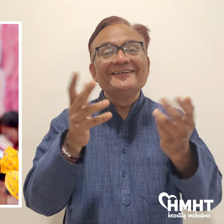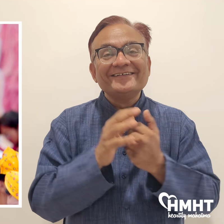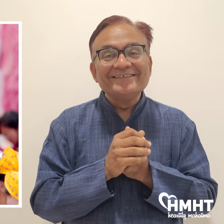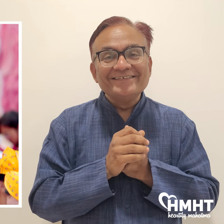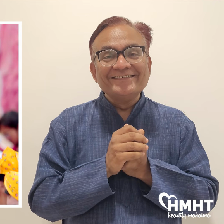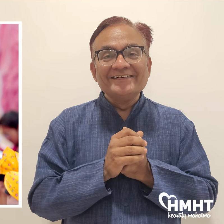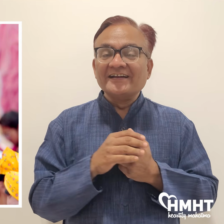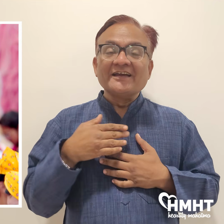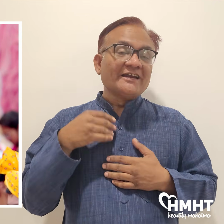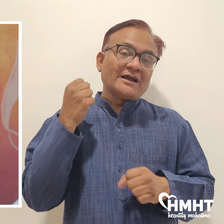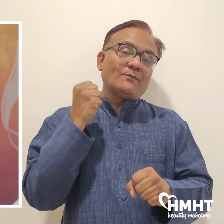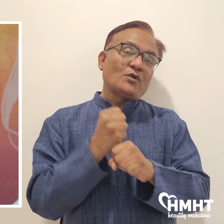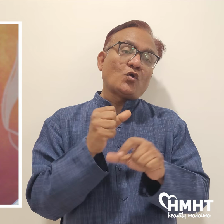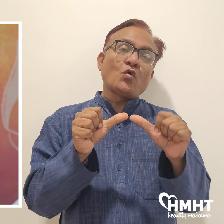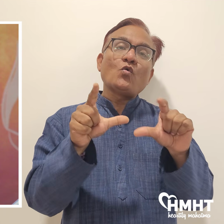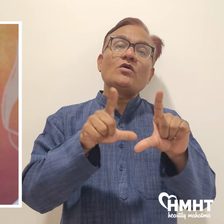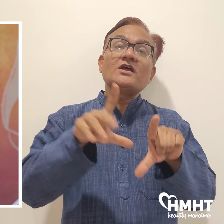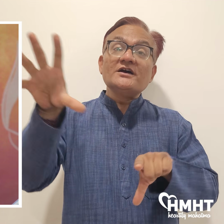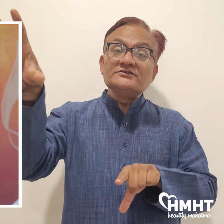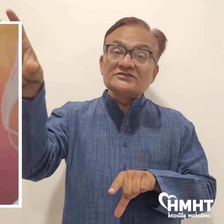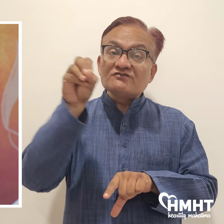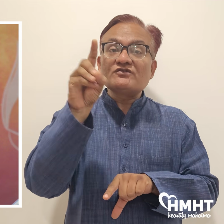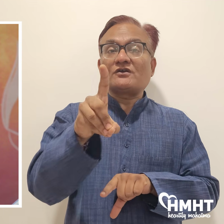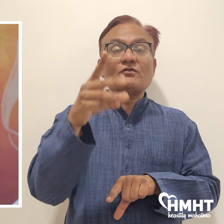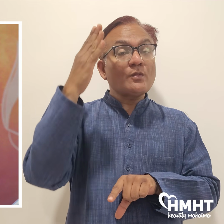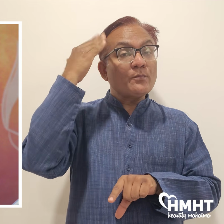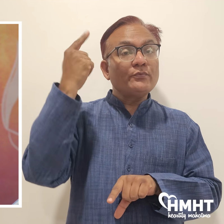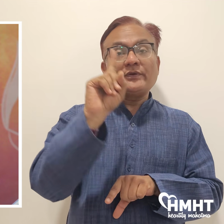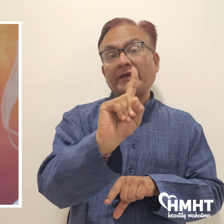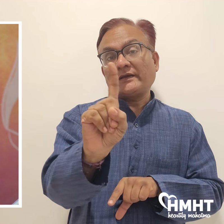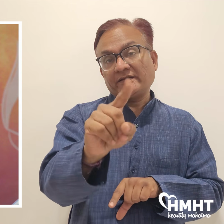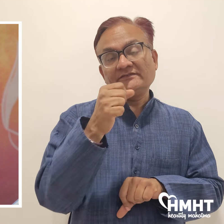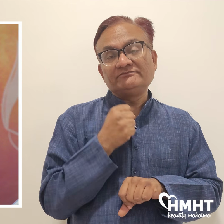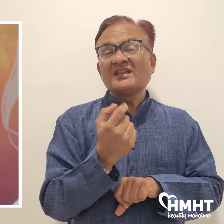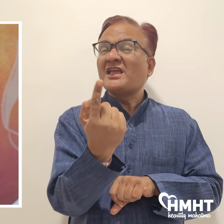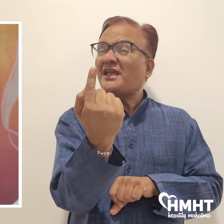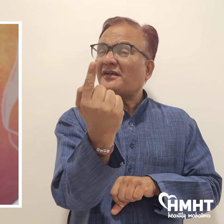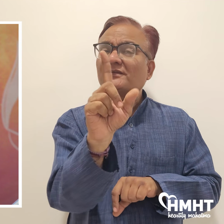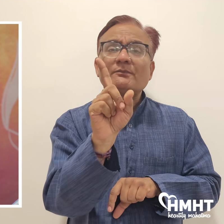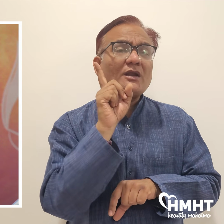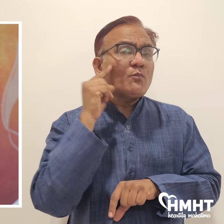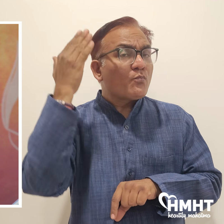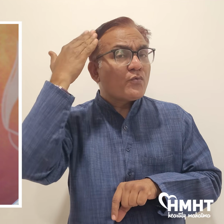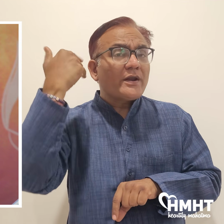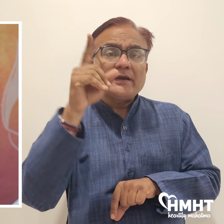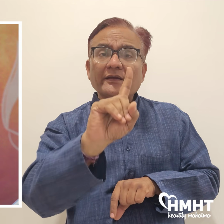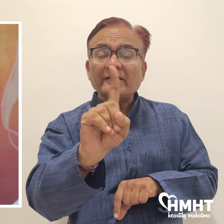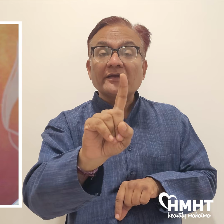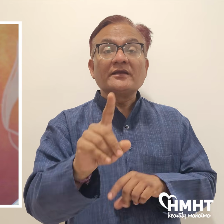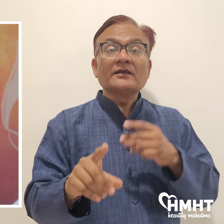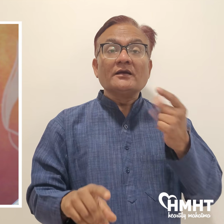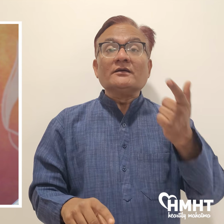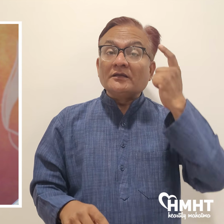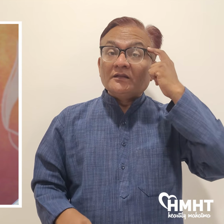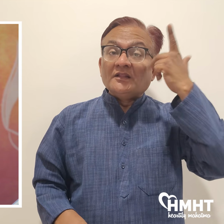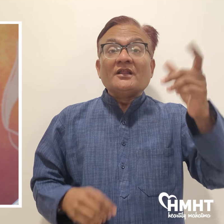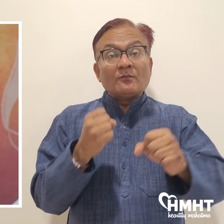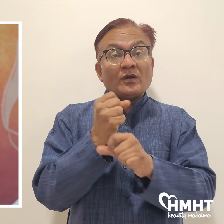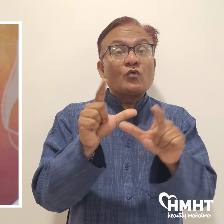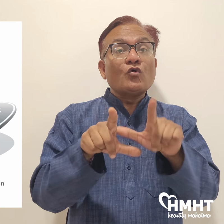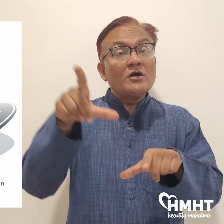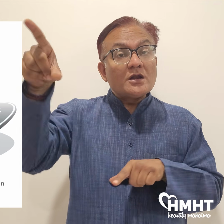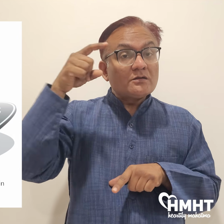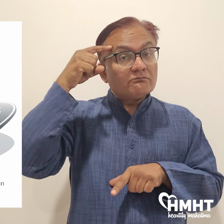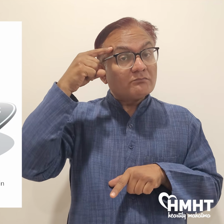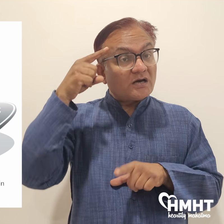અને આપણે એટલે જો ગોલ અચીવ કરવો હોય ને તો એ ભૂલાય નહીં. ગોલ એક સેકન્ડ ભૂલાય નહીં. અને આપણને તરત ખબર કે આ